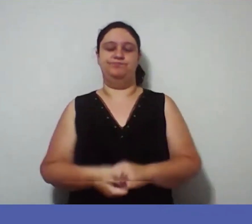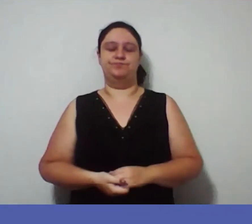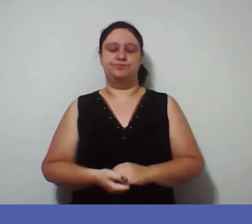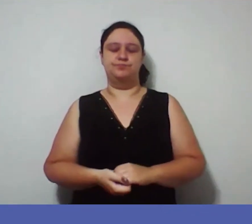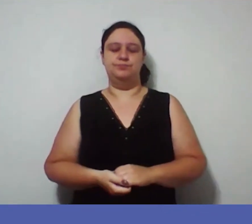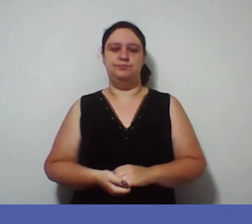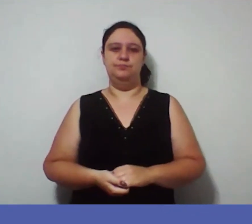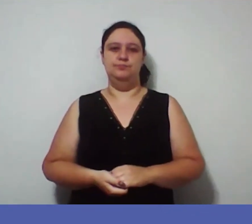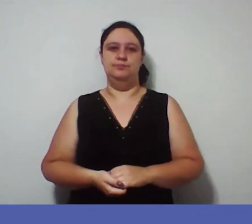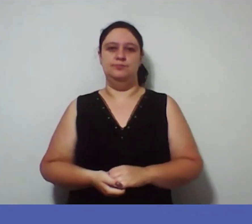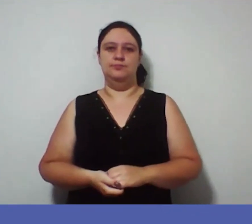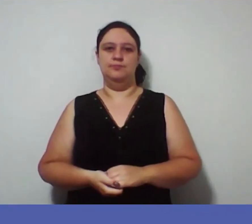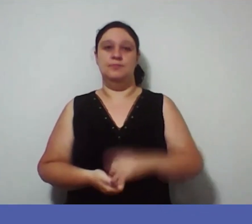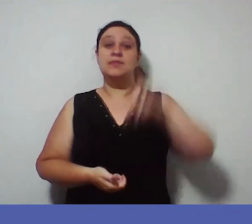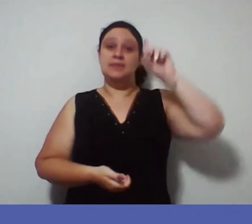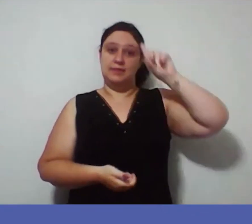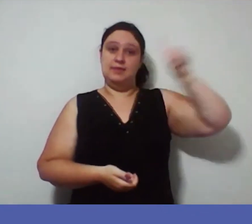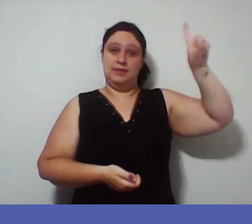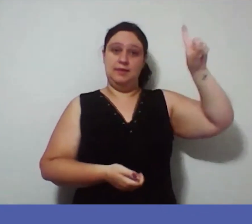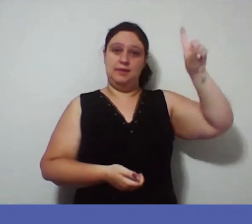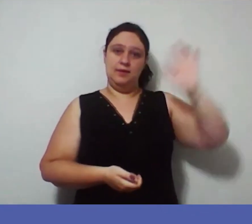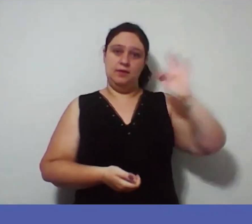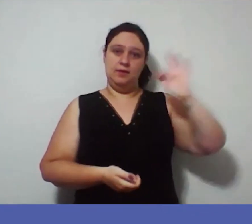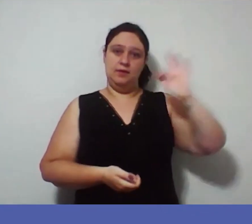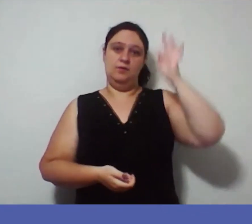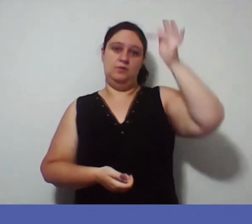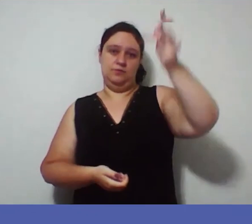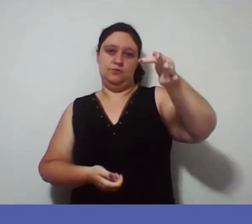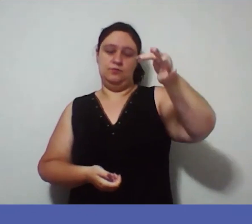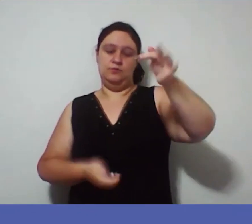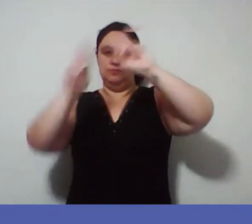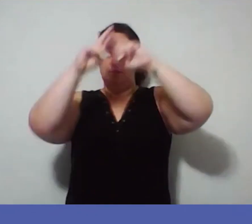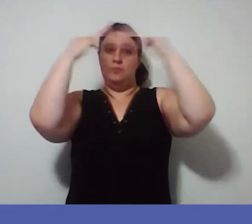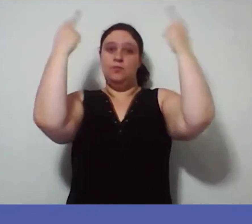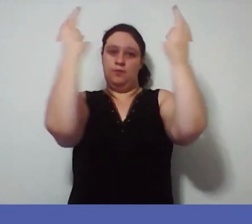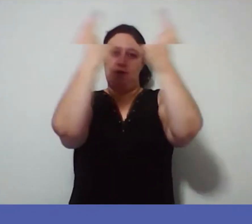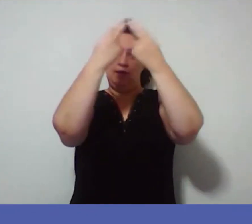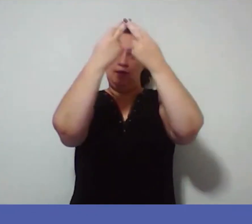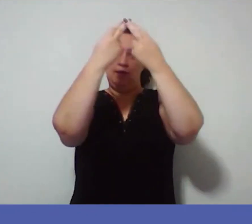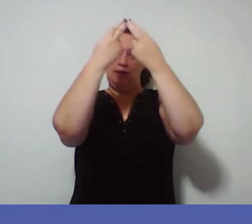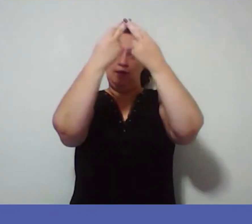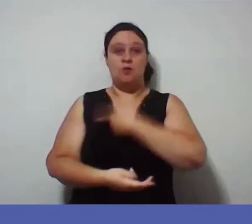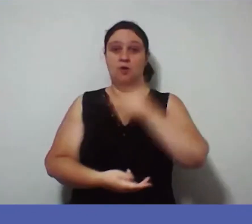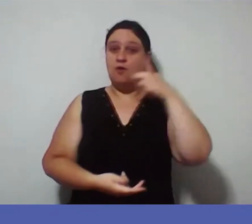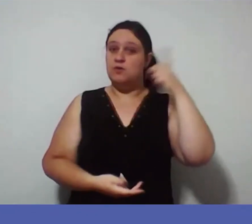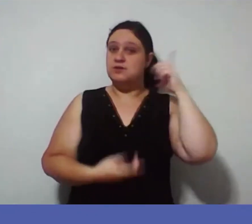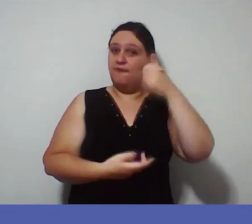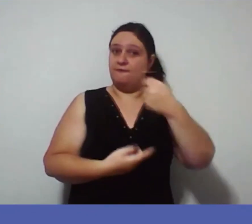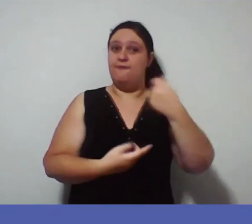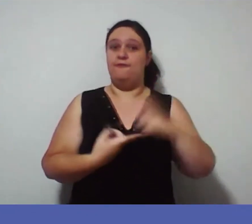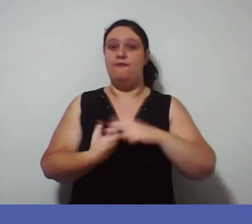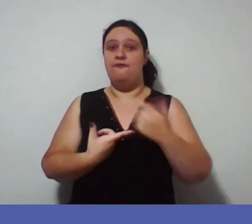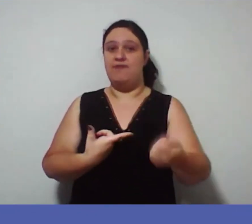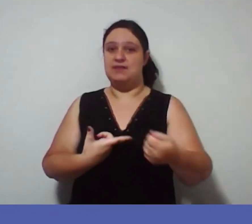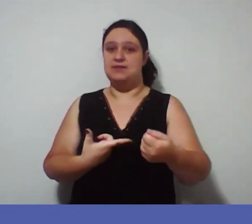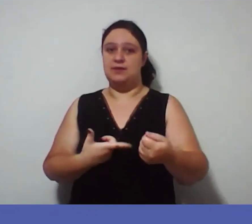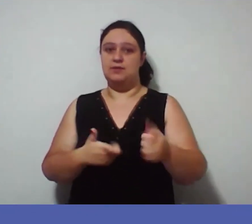no reino vindouro, os vencedores, nós, vocês, se assentarão,